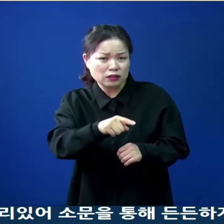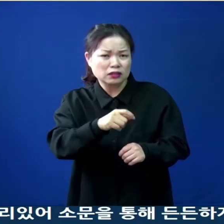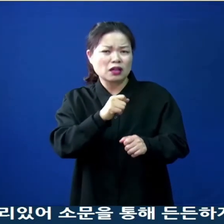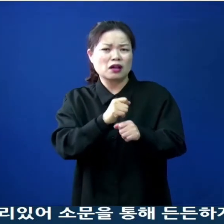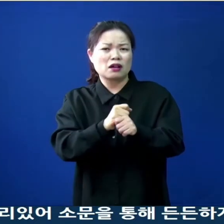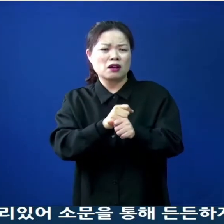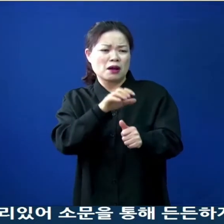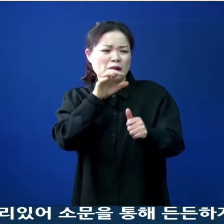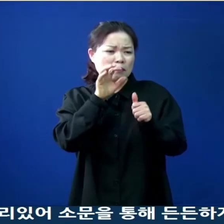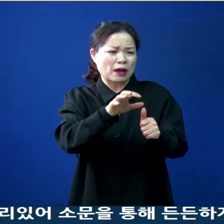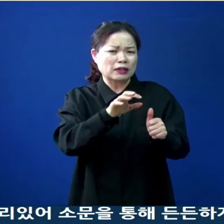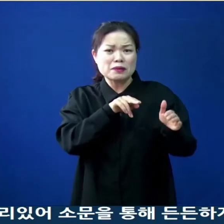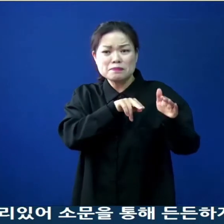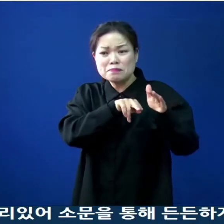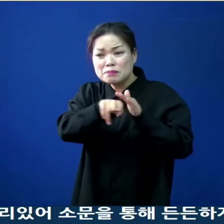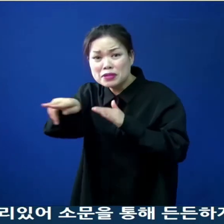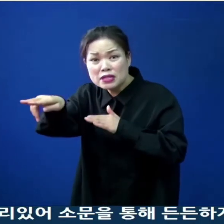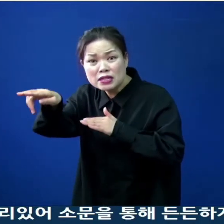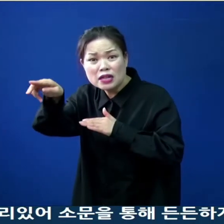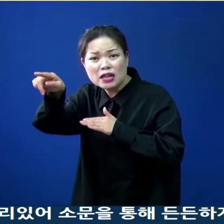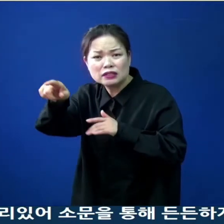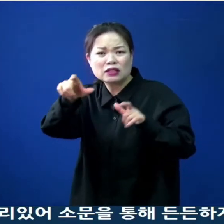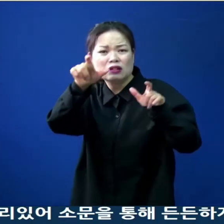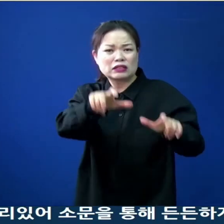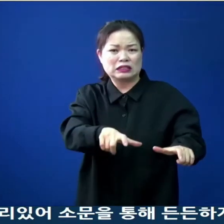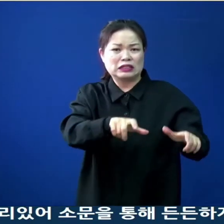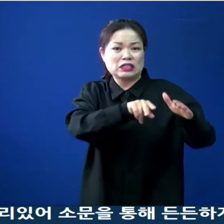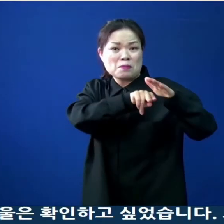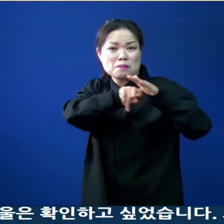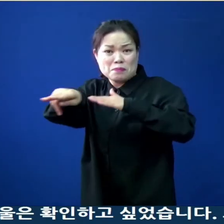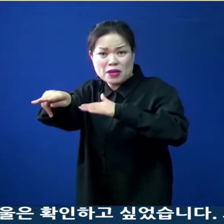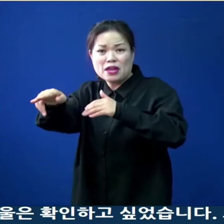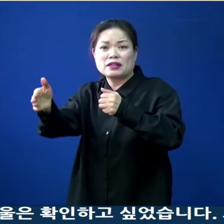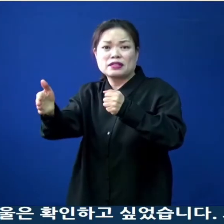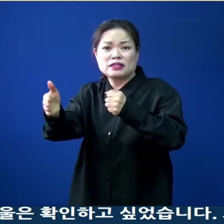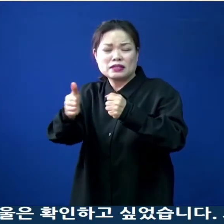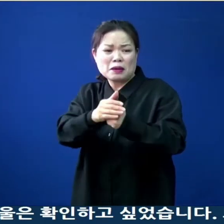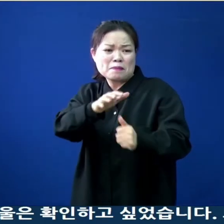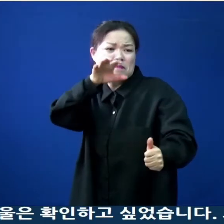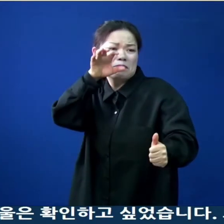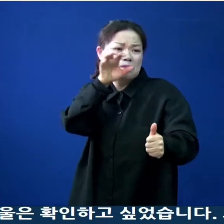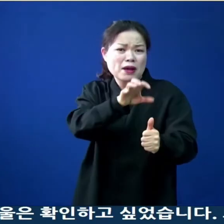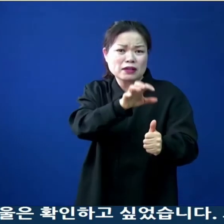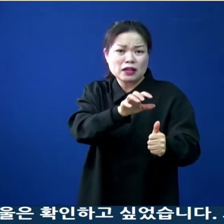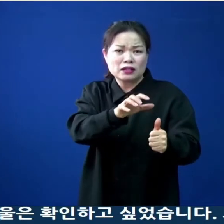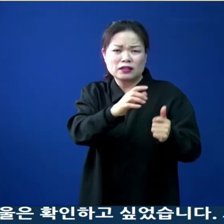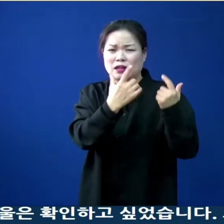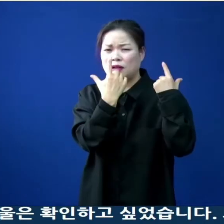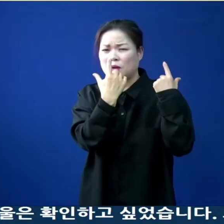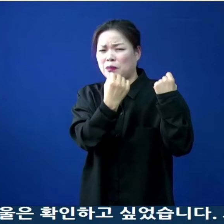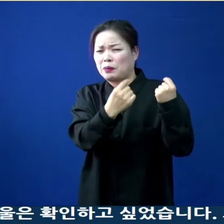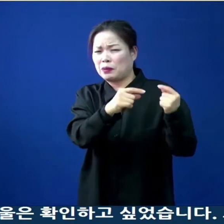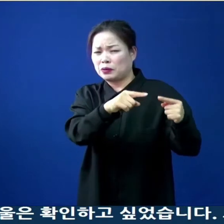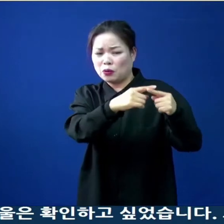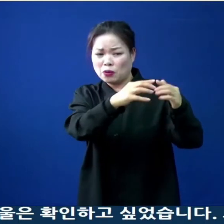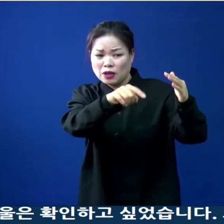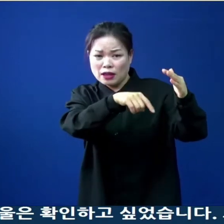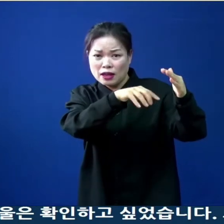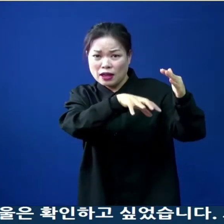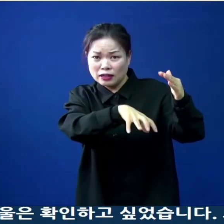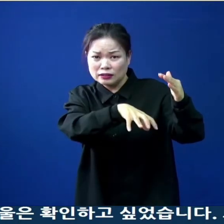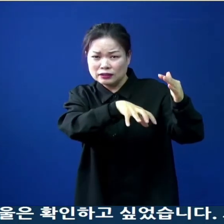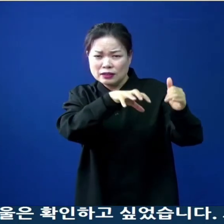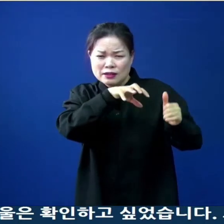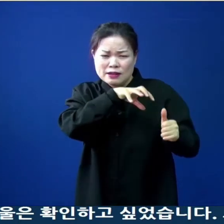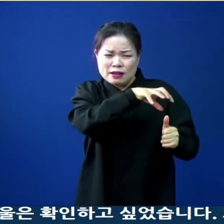박해를 피해서 그 지역을 탈출했기 때문에 그 박해가 지금도 여전히 그 교회 안에 집요하고도